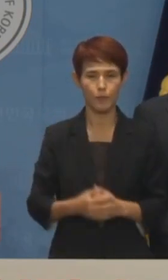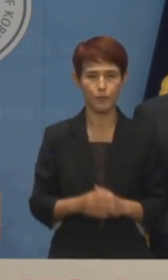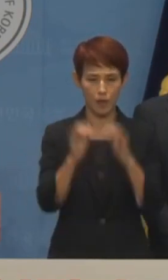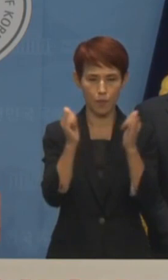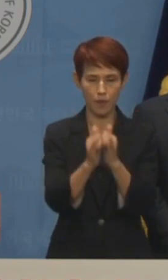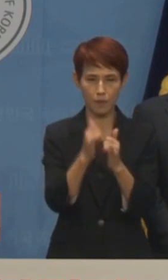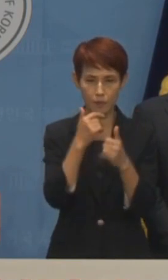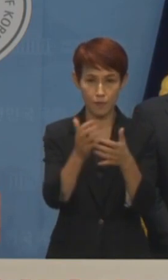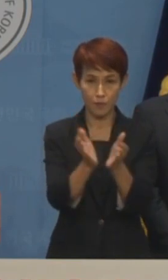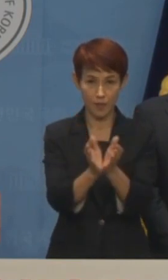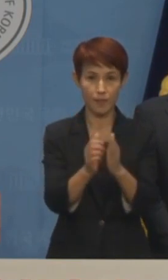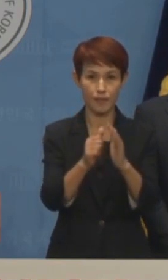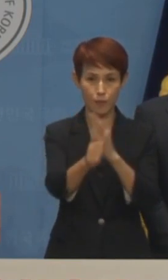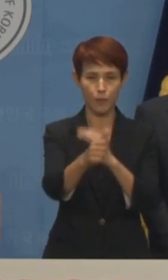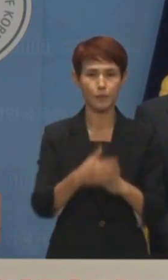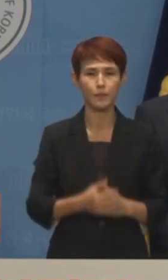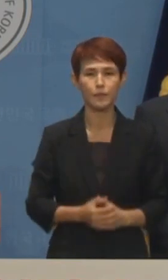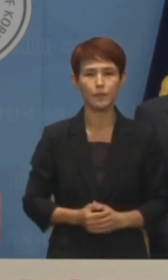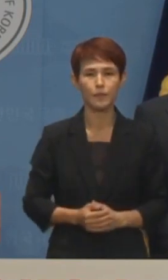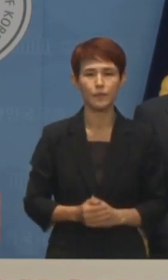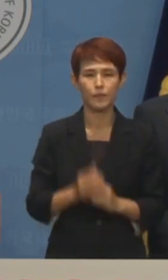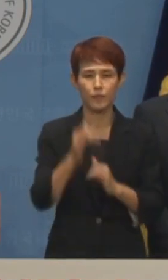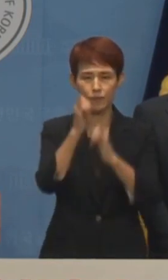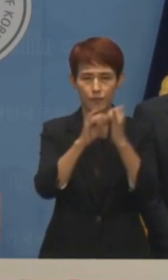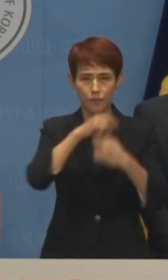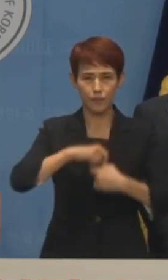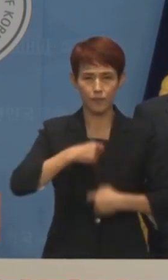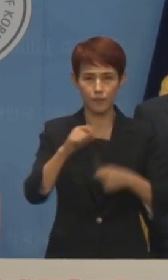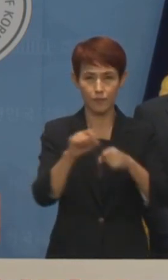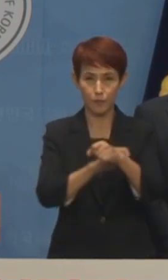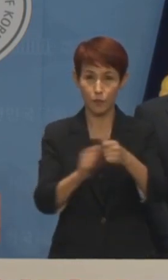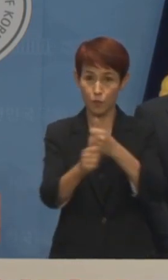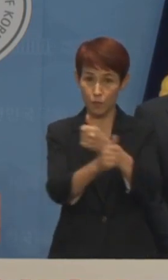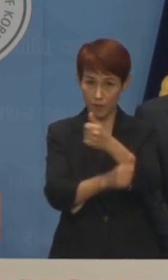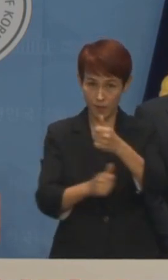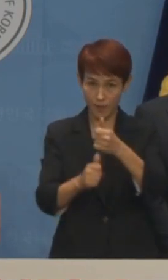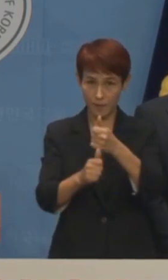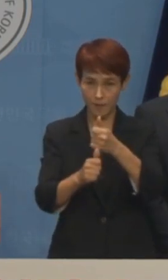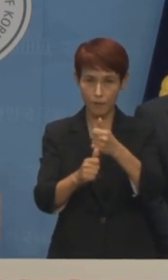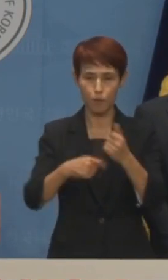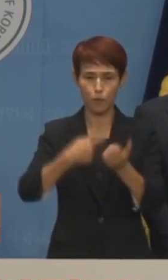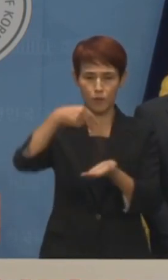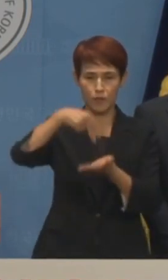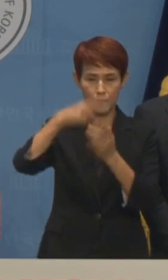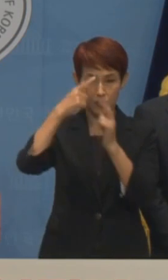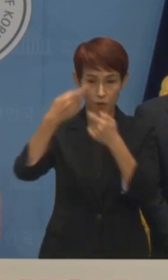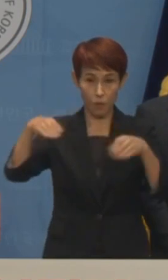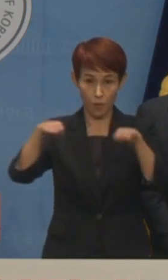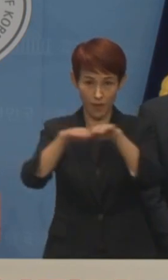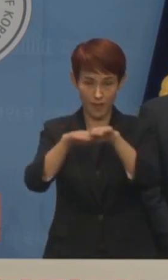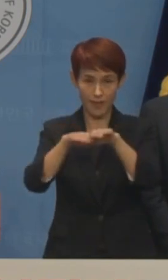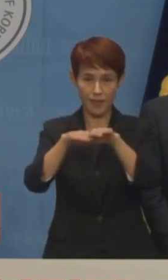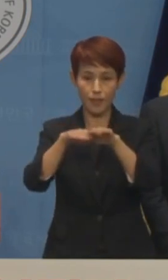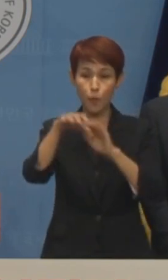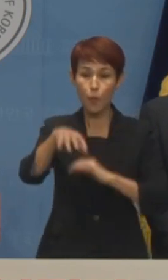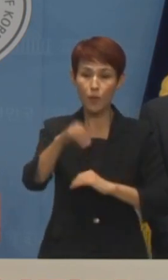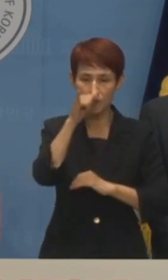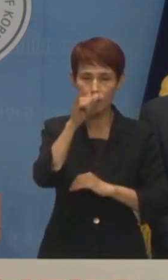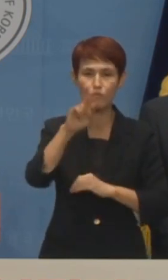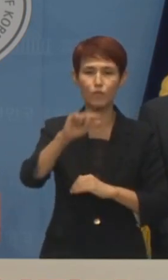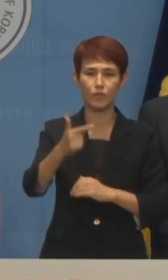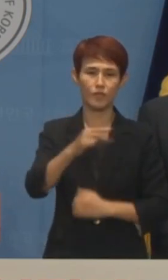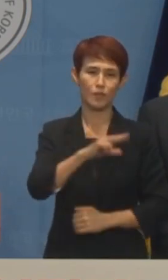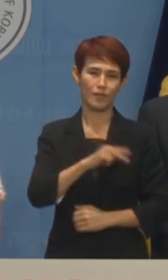한창민 대표님, 또 민주당 역사정의특별위원회 위원이시자 독립기념관을 지역구에 두고 계신 문진석 의원님 순으로